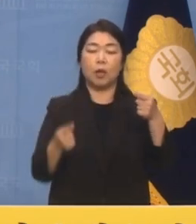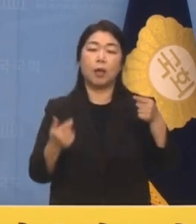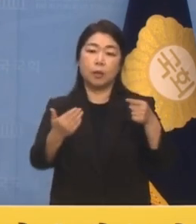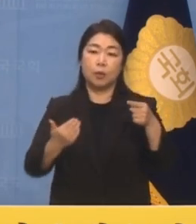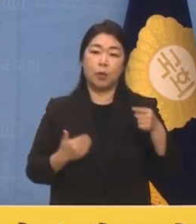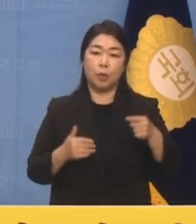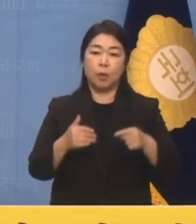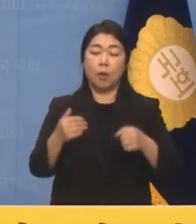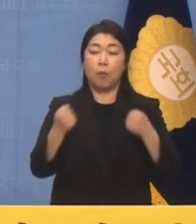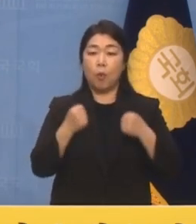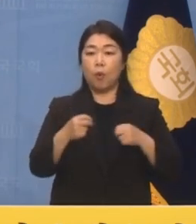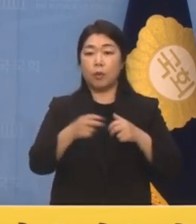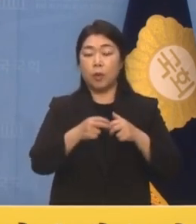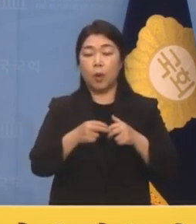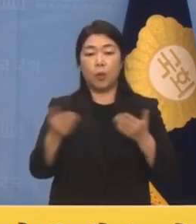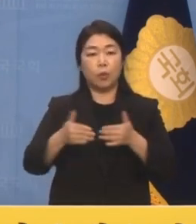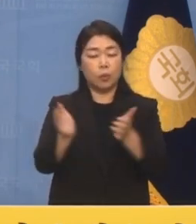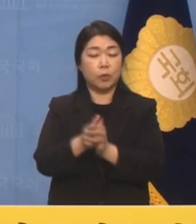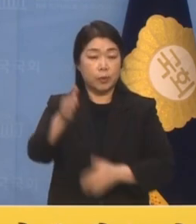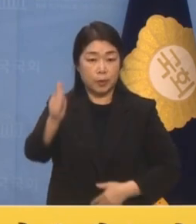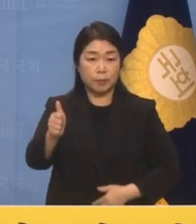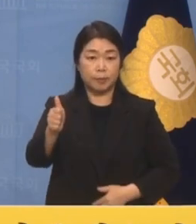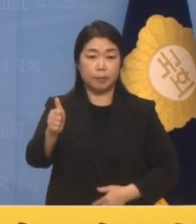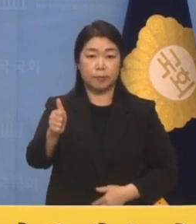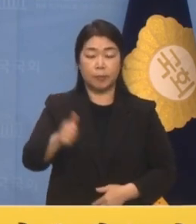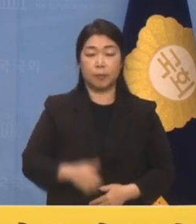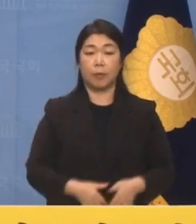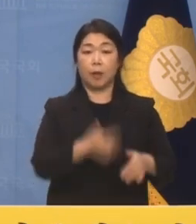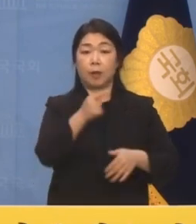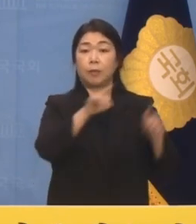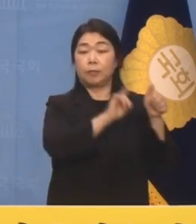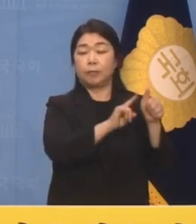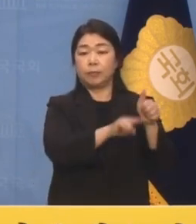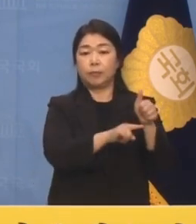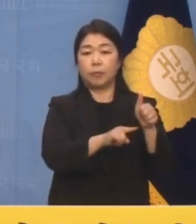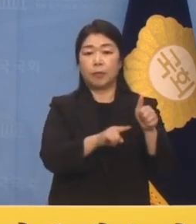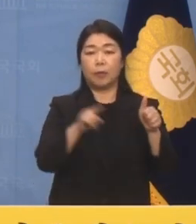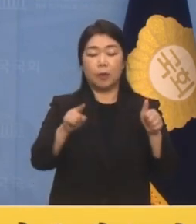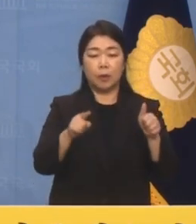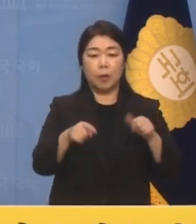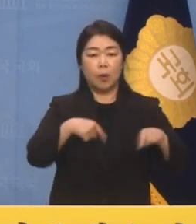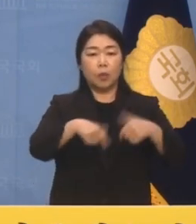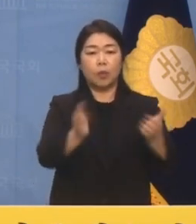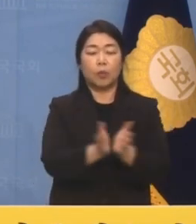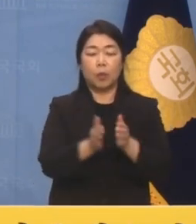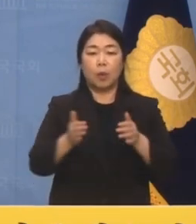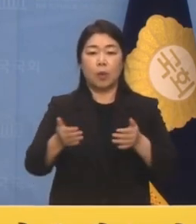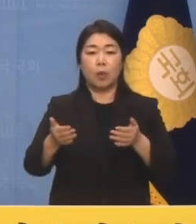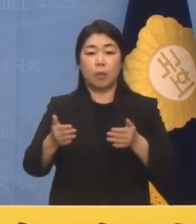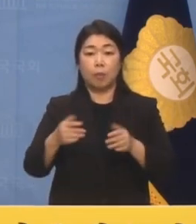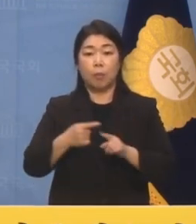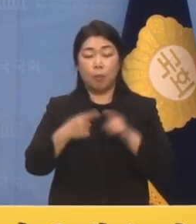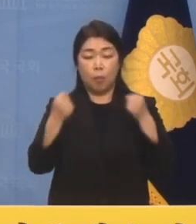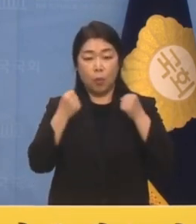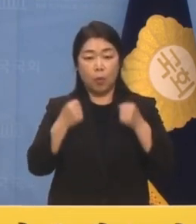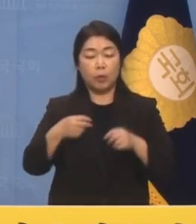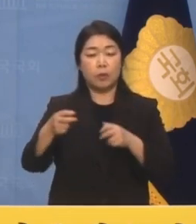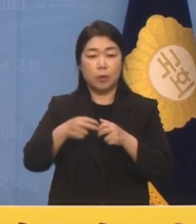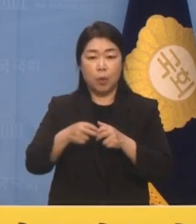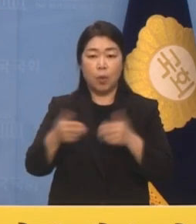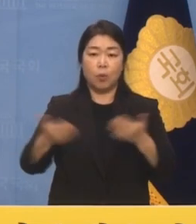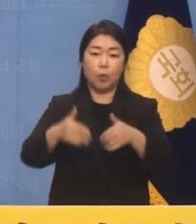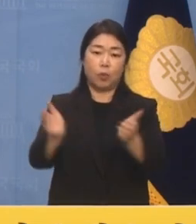위원장을 지명했습니다. 나순자 위원장은 세 번째로 큰 산별노조인 보건의료노조 위원장을 3번이나